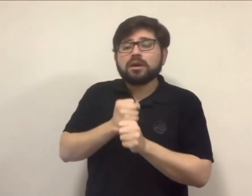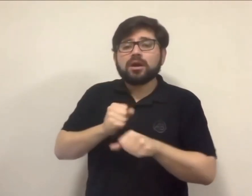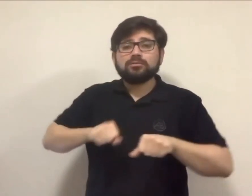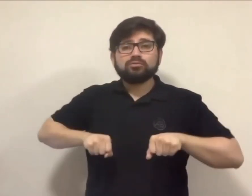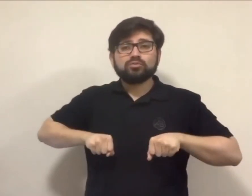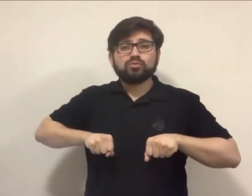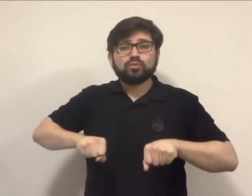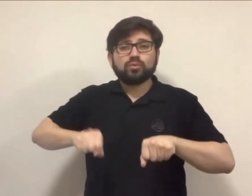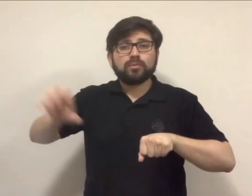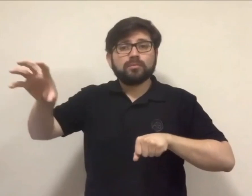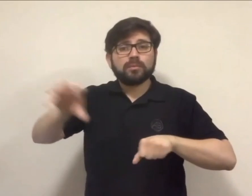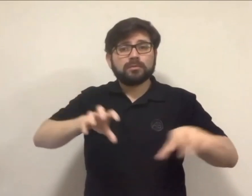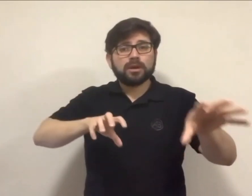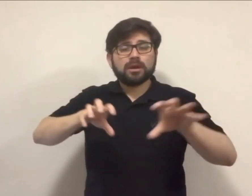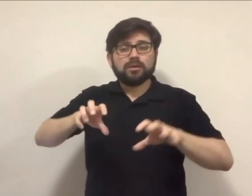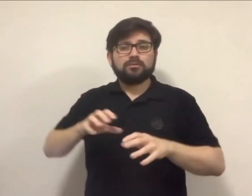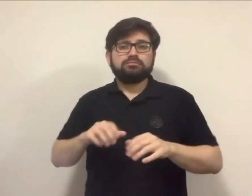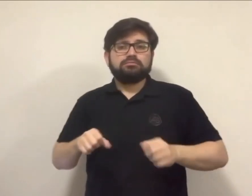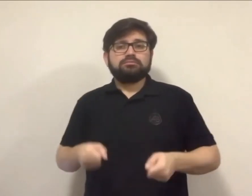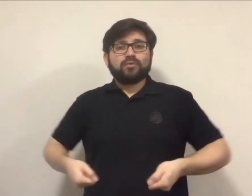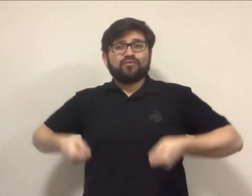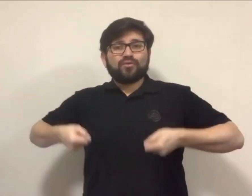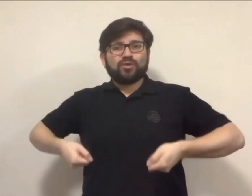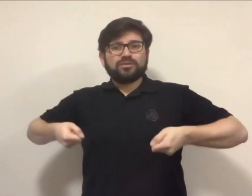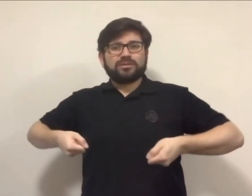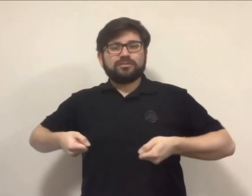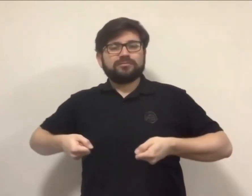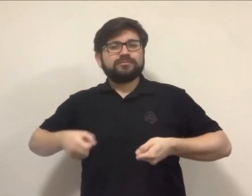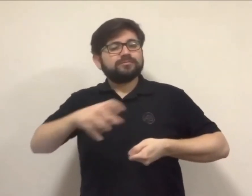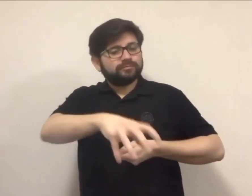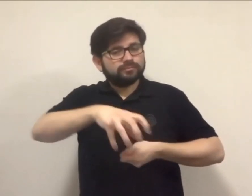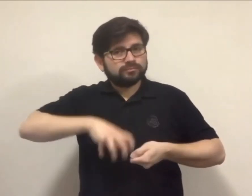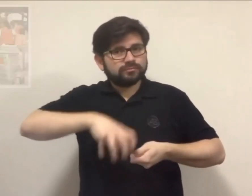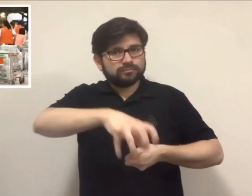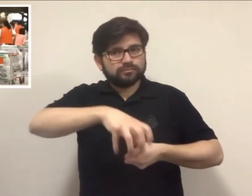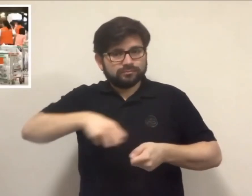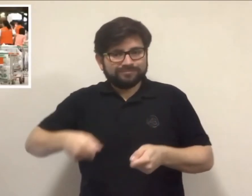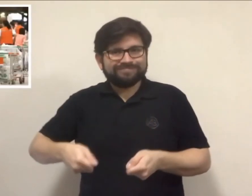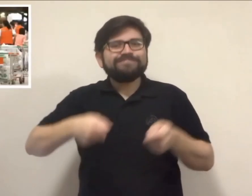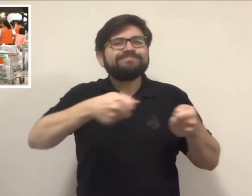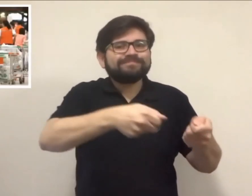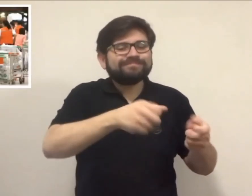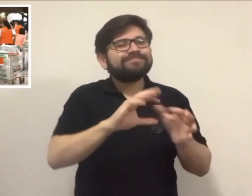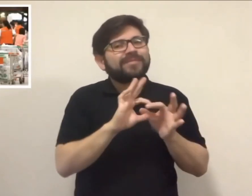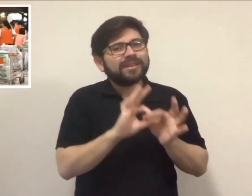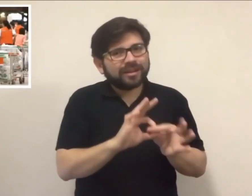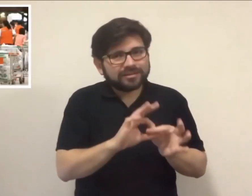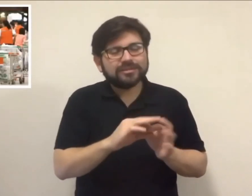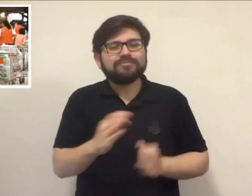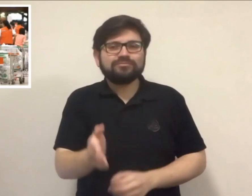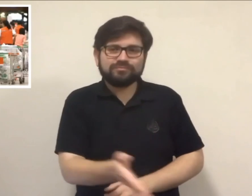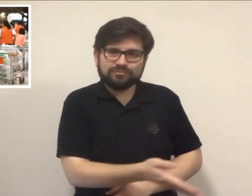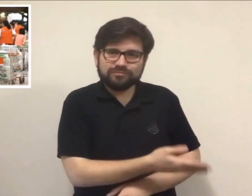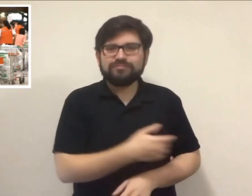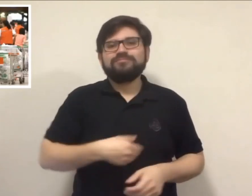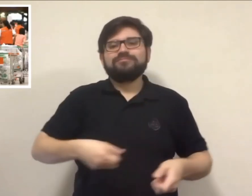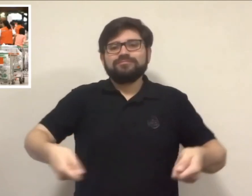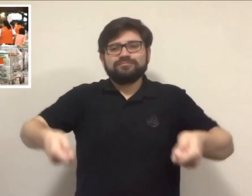Por ejemplo, hay jóvenes que trabajan en el supermercado de empaque, que guardan las cosas que compran